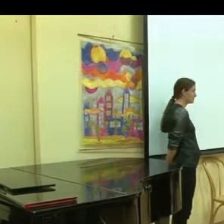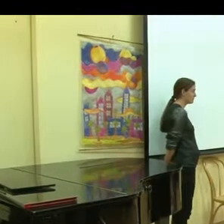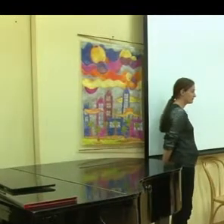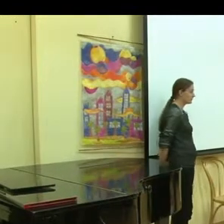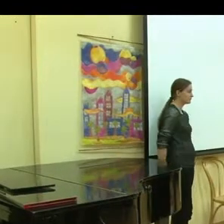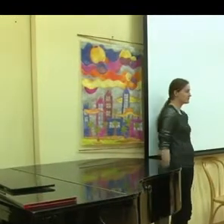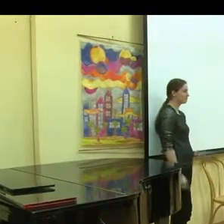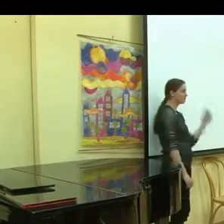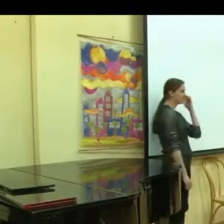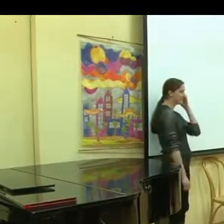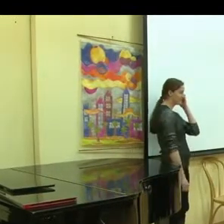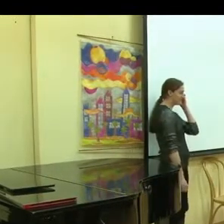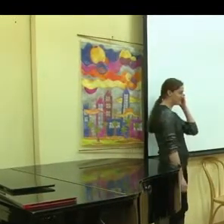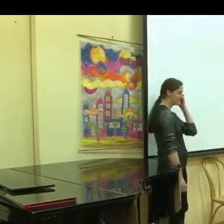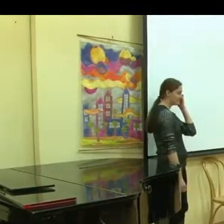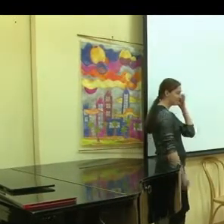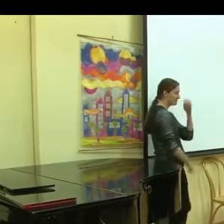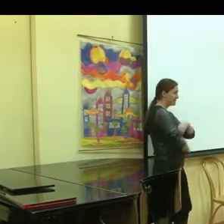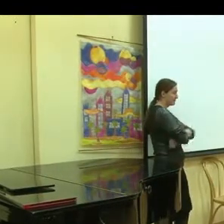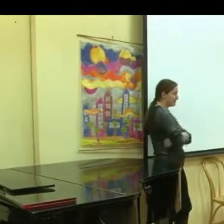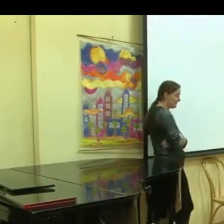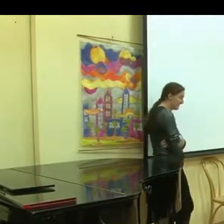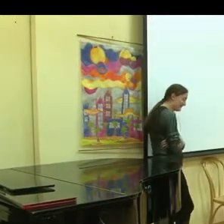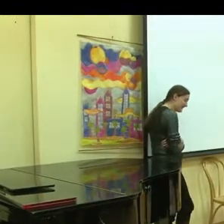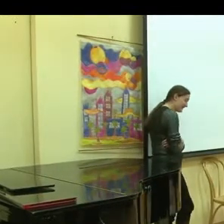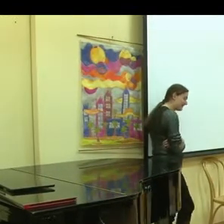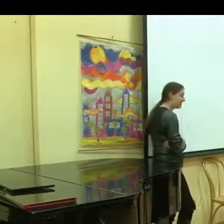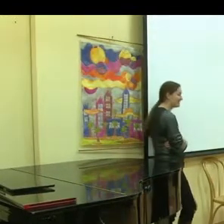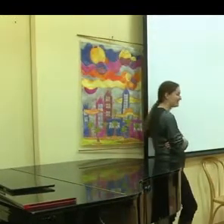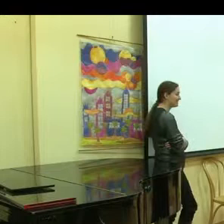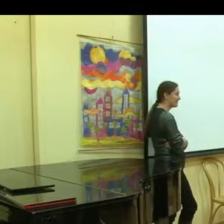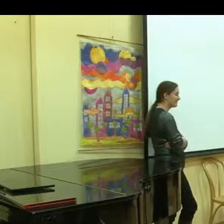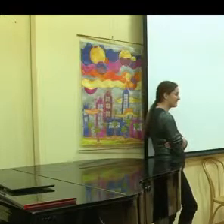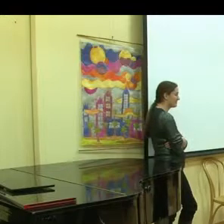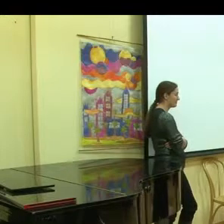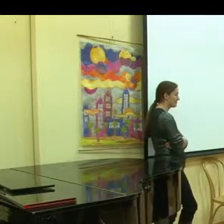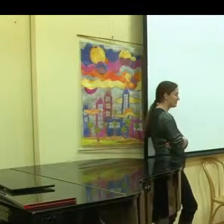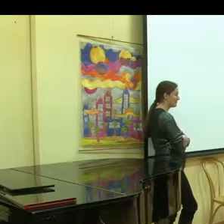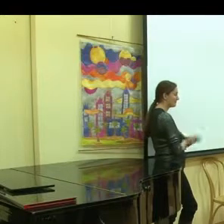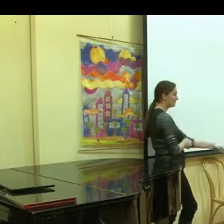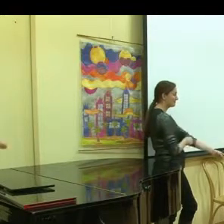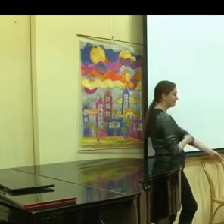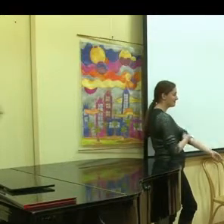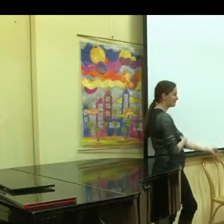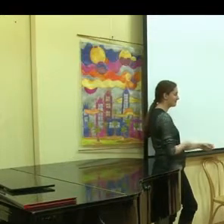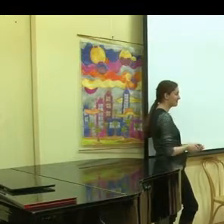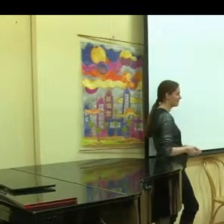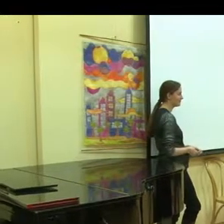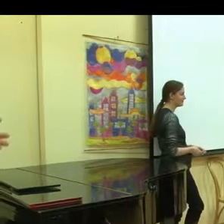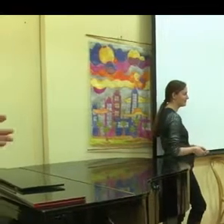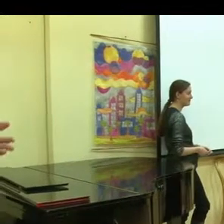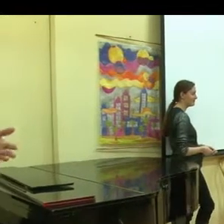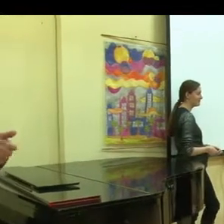sino que estamos adaptándonos también a que Silvia está embarazada y no quiere tacos. Tak, to co wykonamy, to będzie jakby taniec